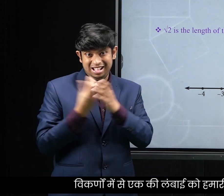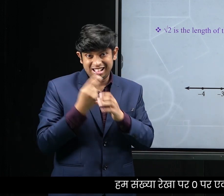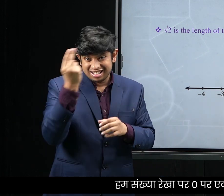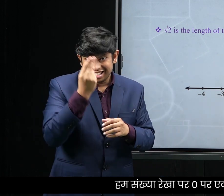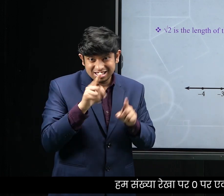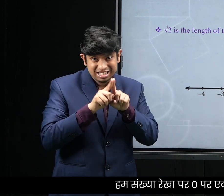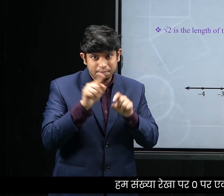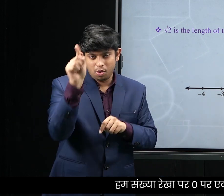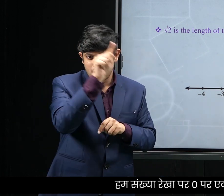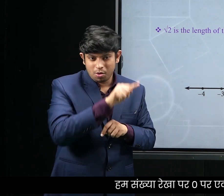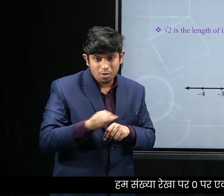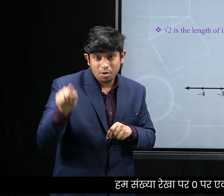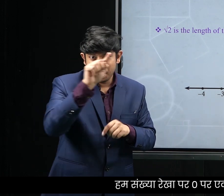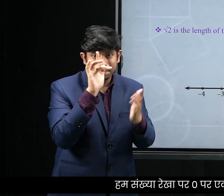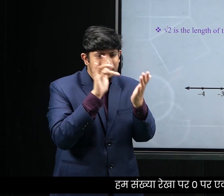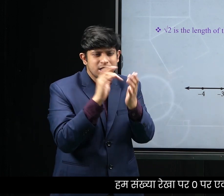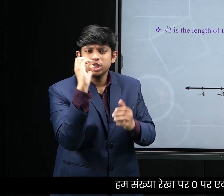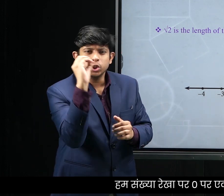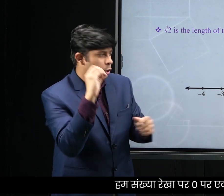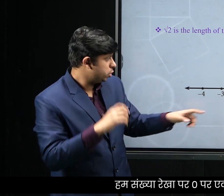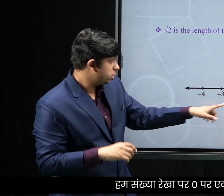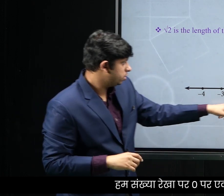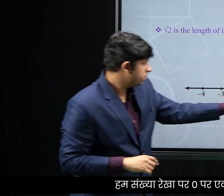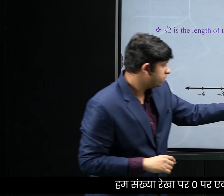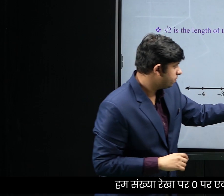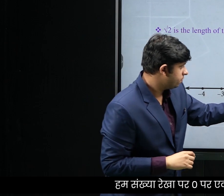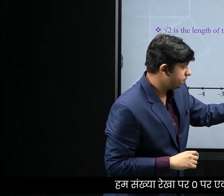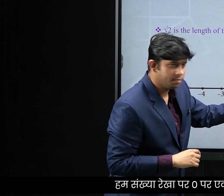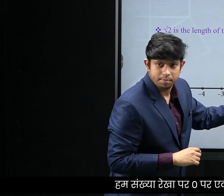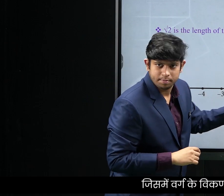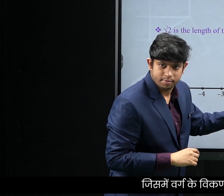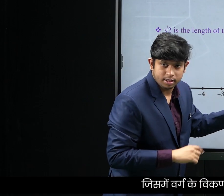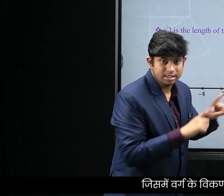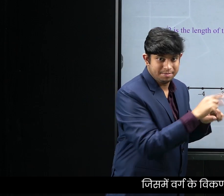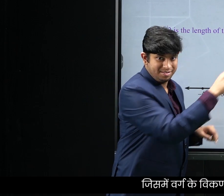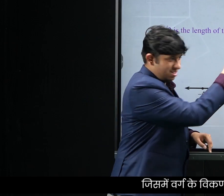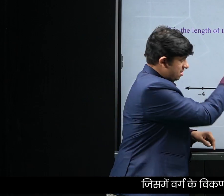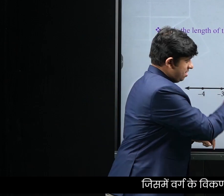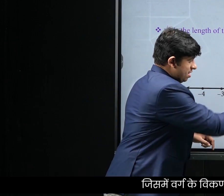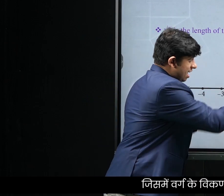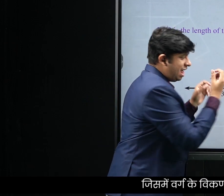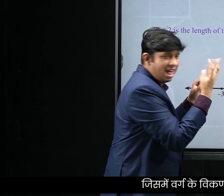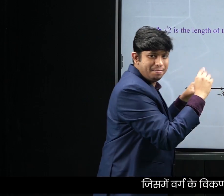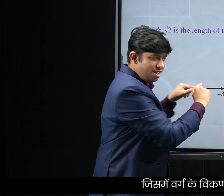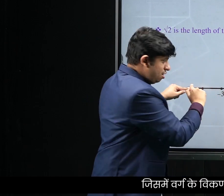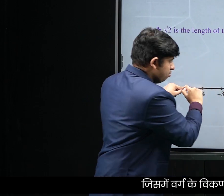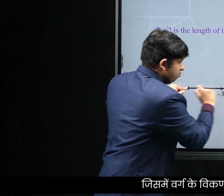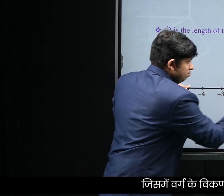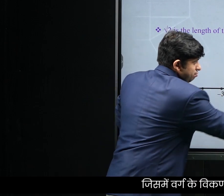हम संख्या रेखा पर शून्य पर एक केंद्र के साथ एक वृत्त खींचते हैं जिसमें वर्ग के विकर्ण के बराबर